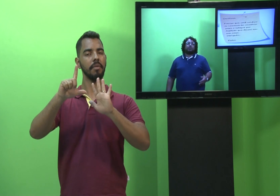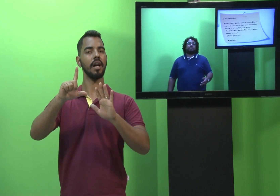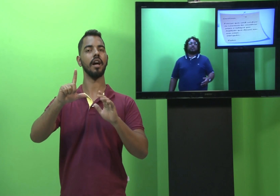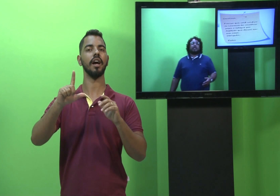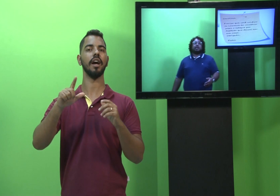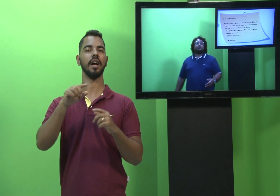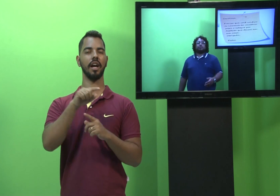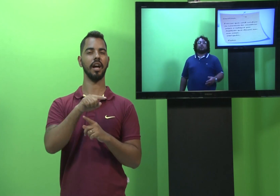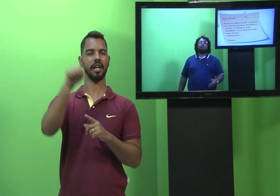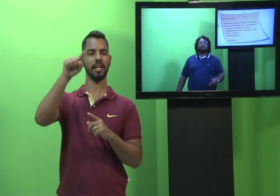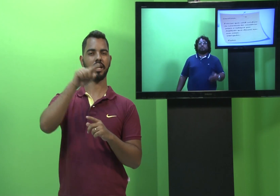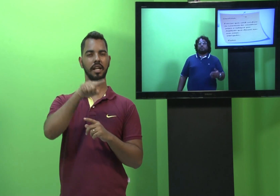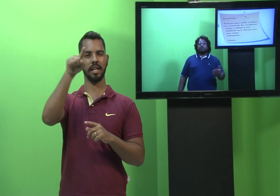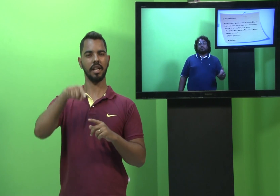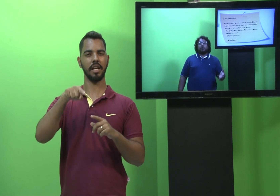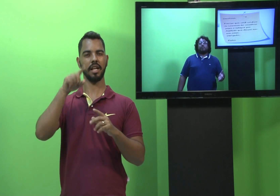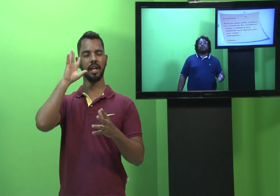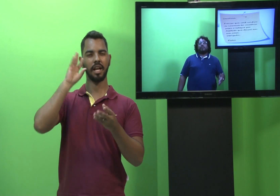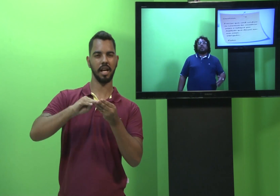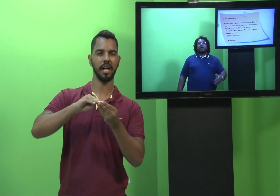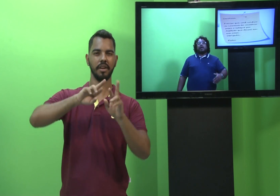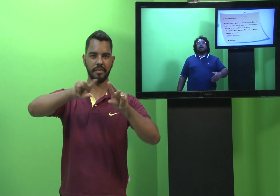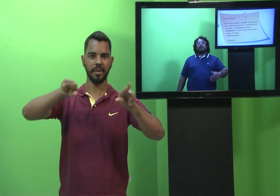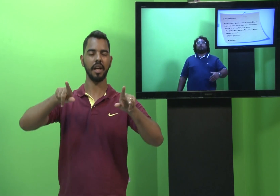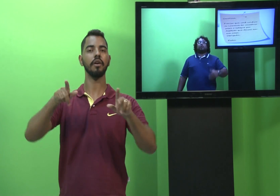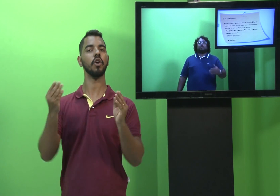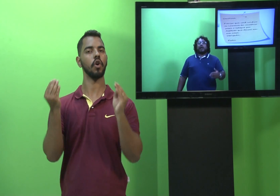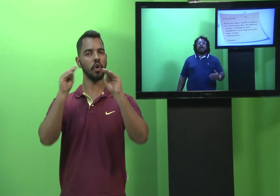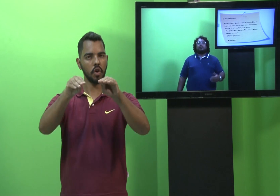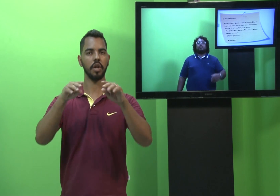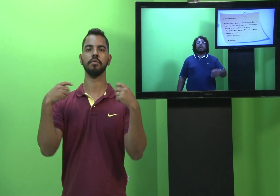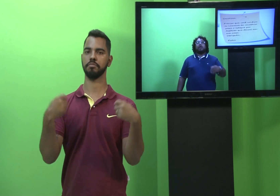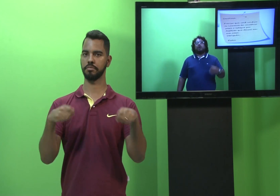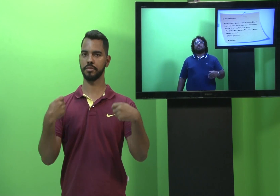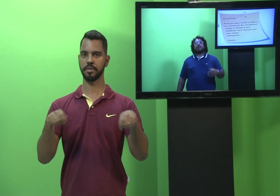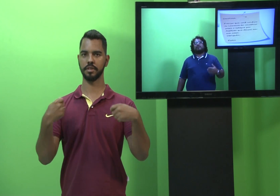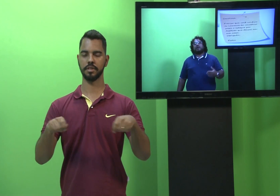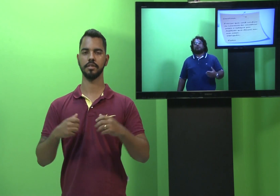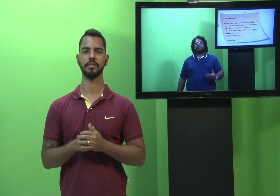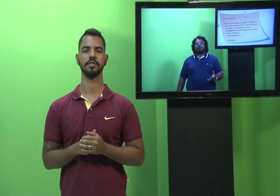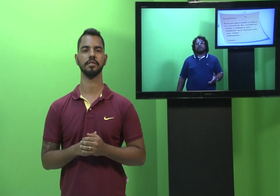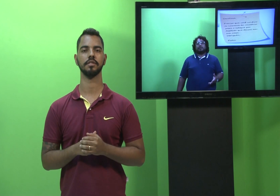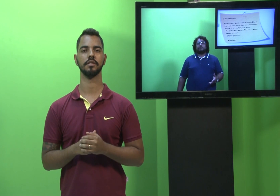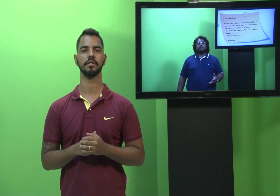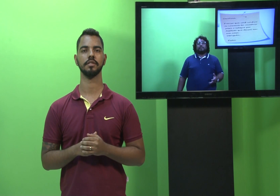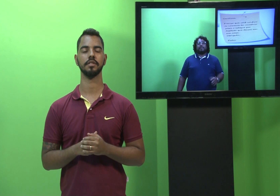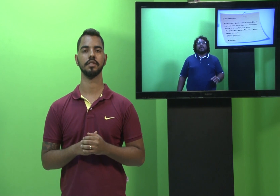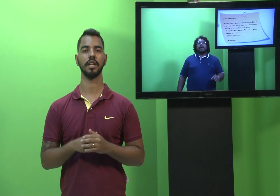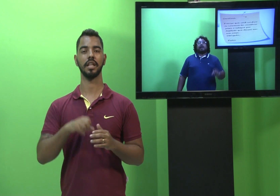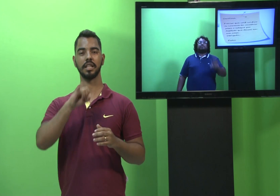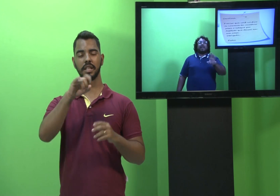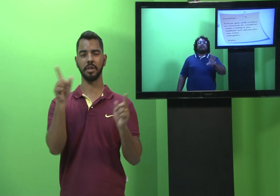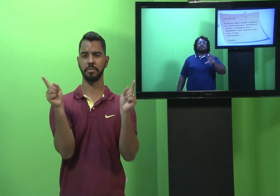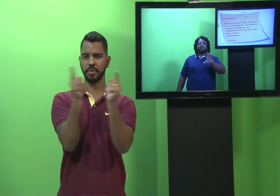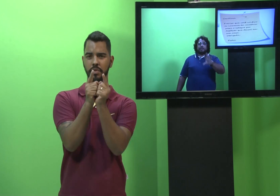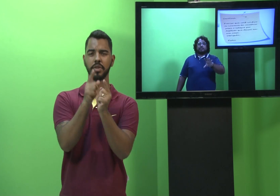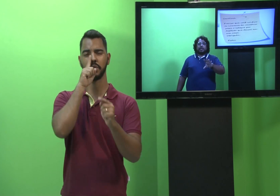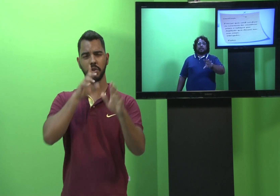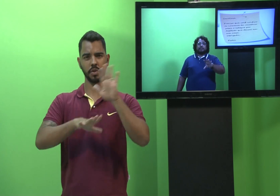quando seguidos de nomes próprios. Do contrário, melhor escrevê-los por extenso. As palavras estrangeiras